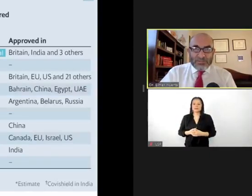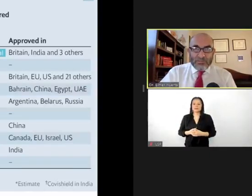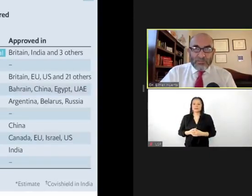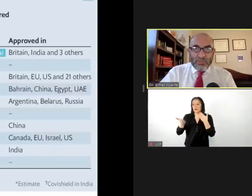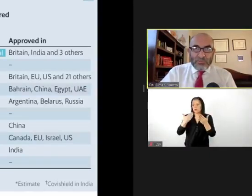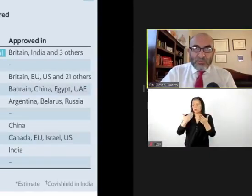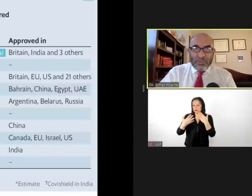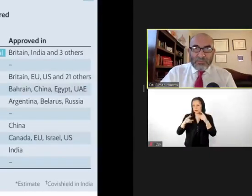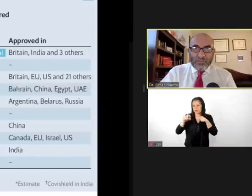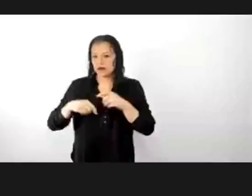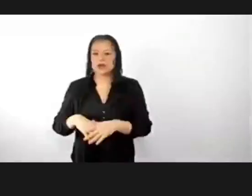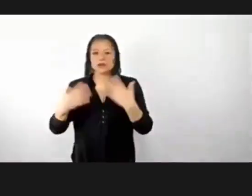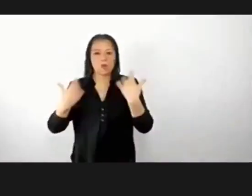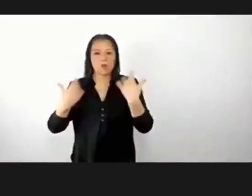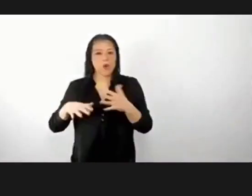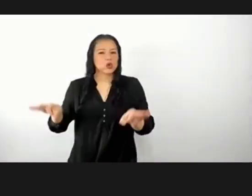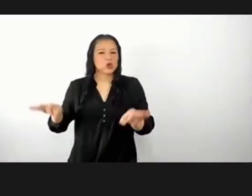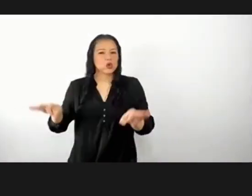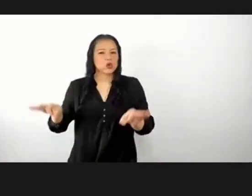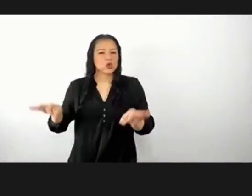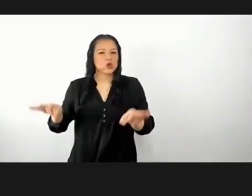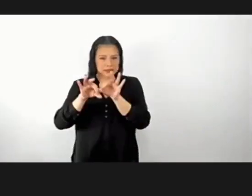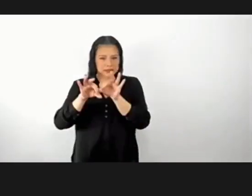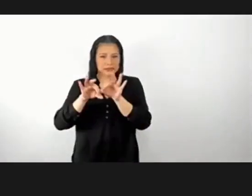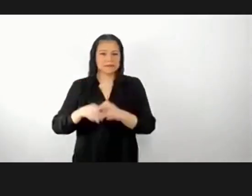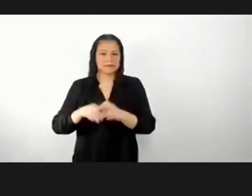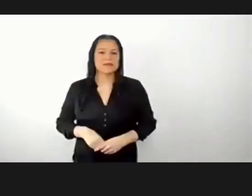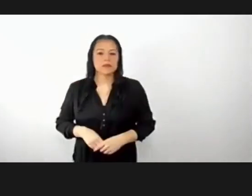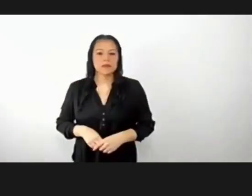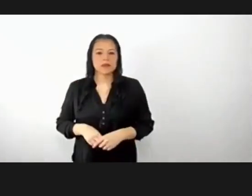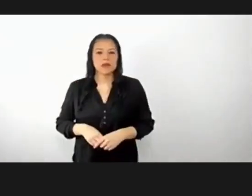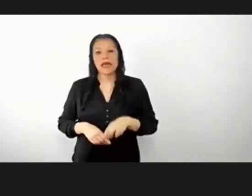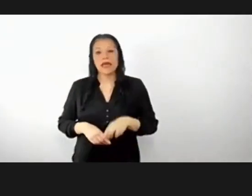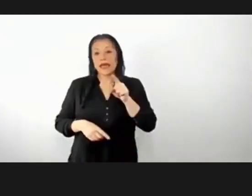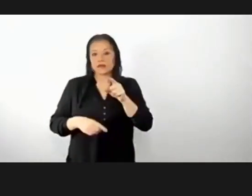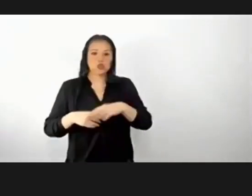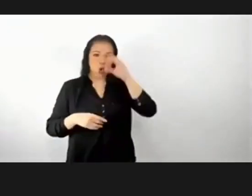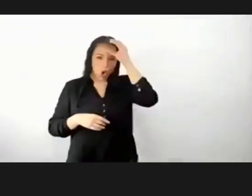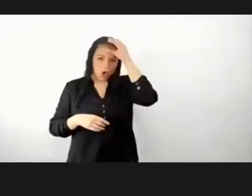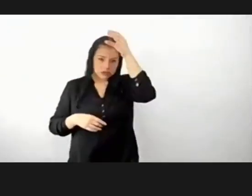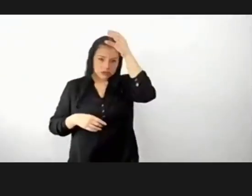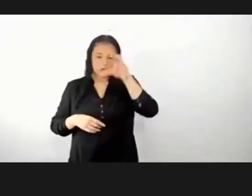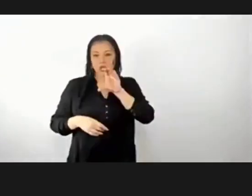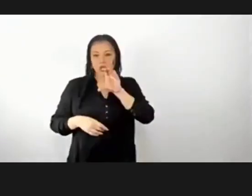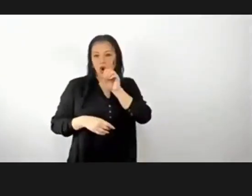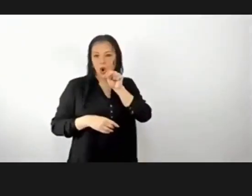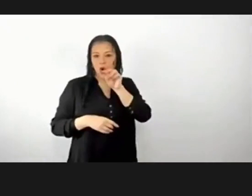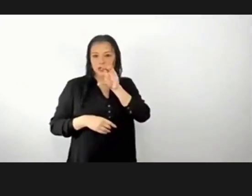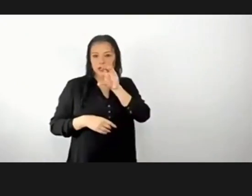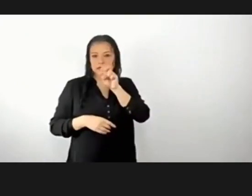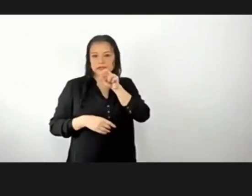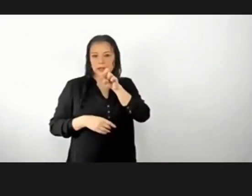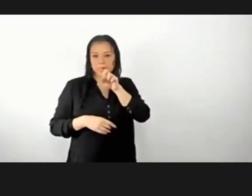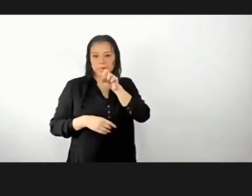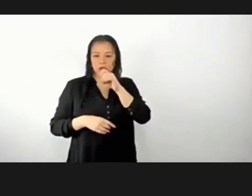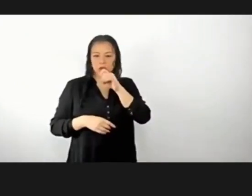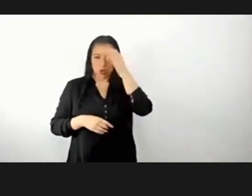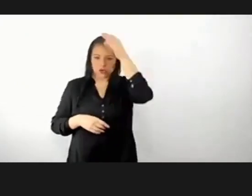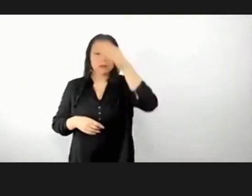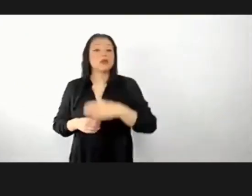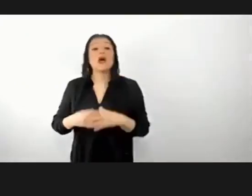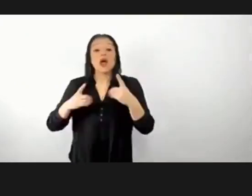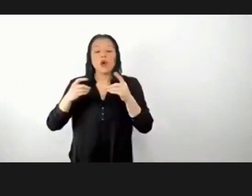que es muy, muy importante. Este es un concepto, un concepto. Cuando el virus entra a